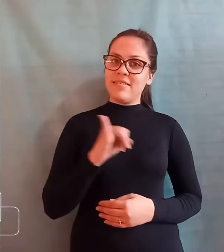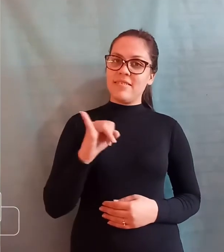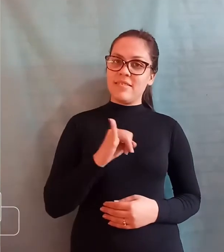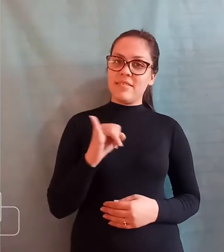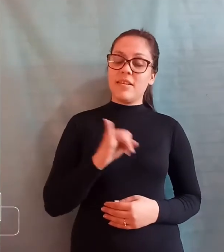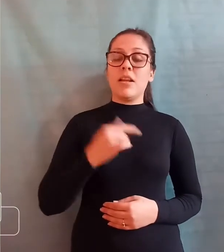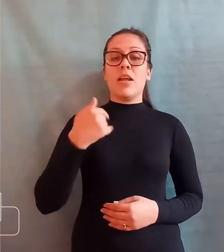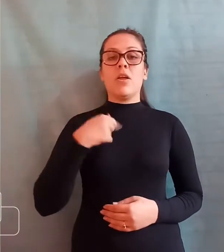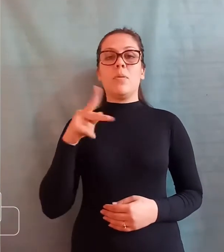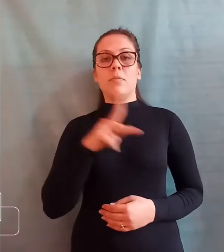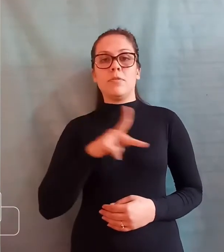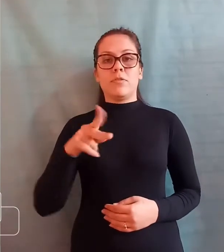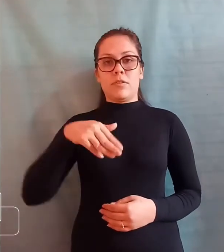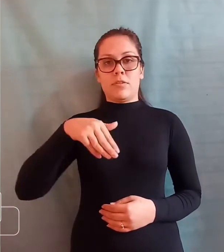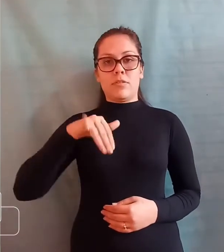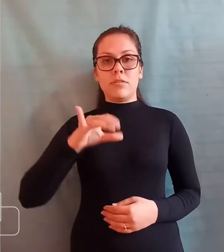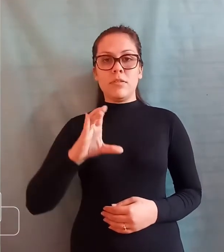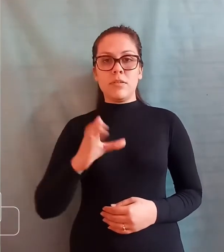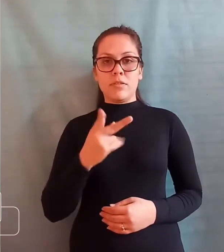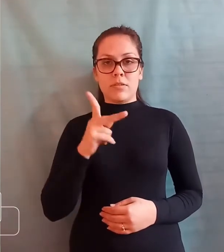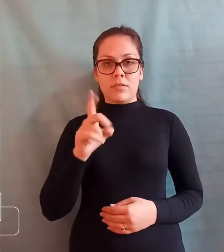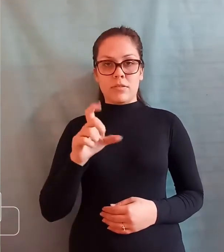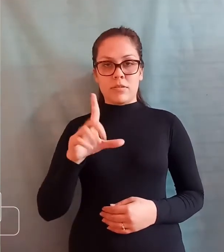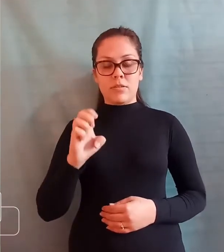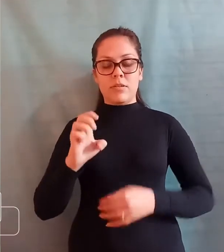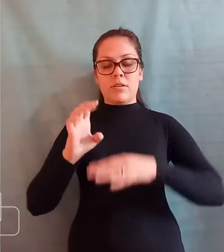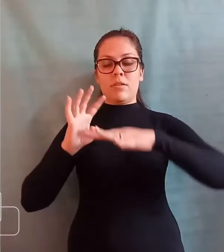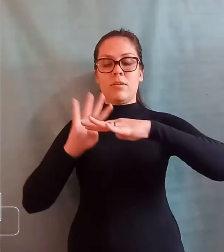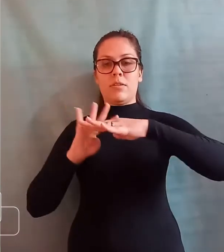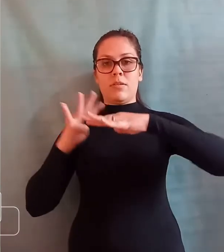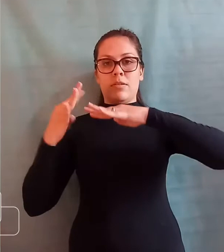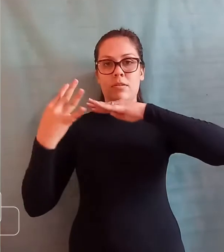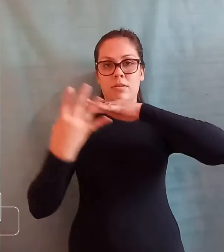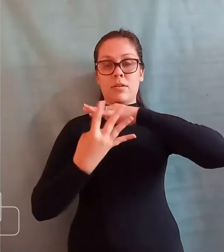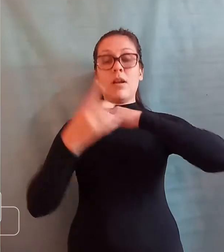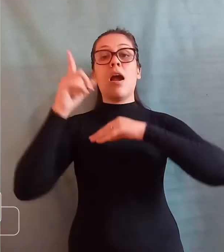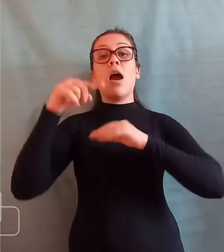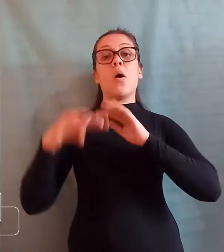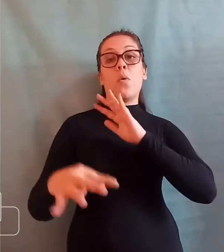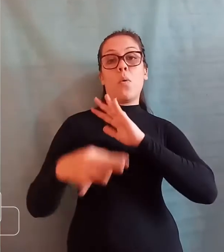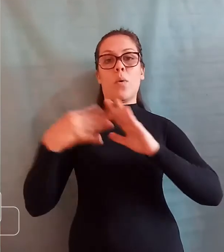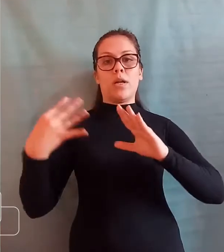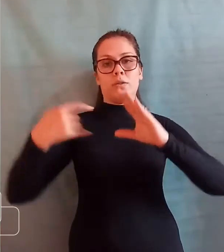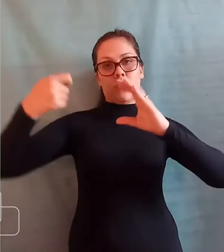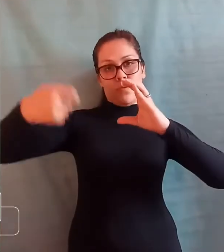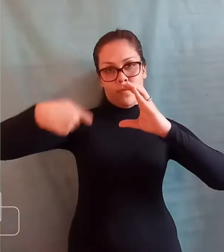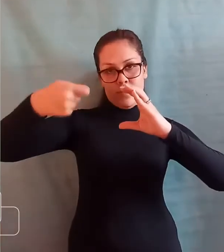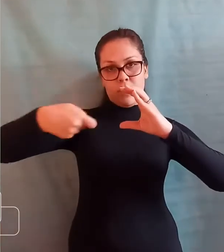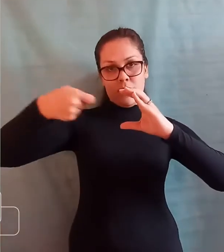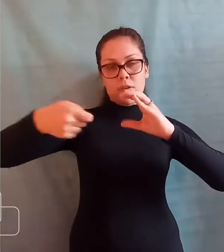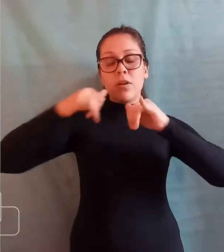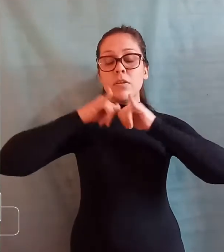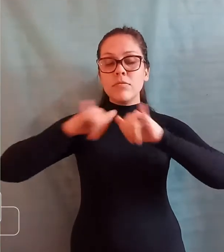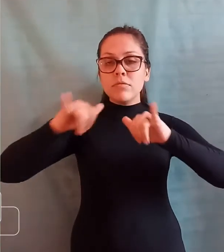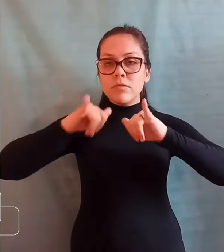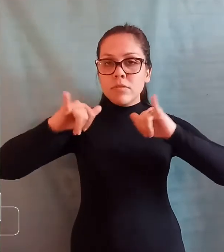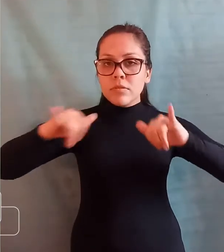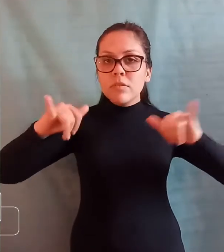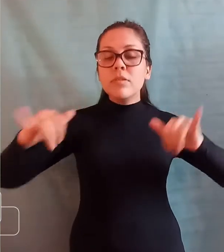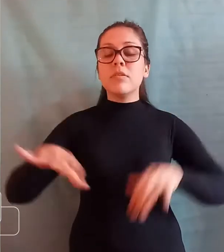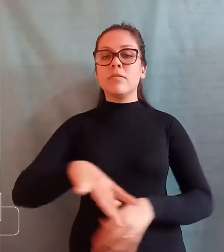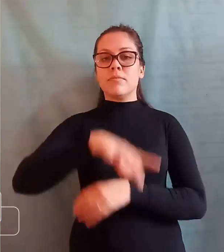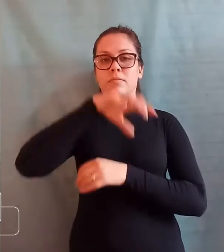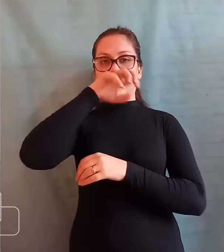Oi, pessoal. Eu sou a professora Michele do Campus Bento e esse é o nosso quarto vídeo do